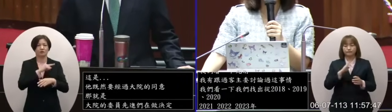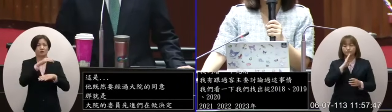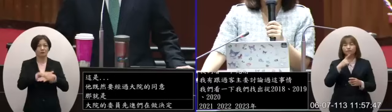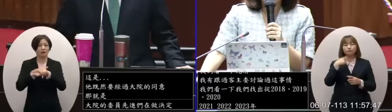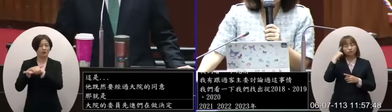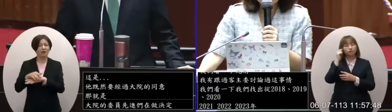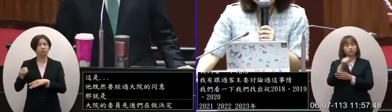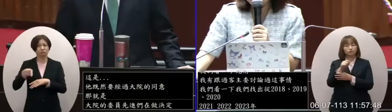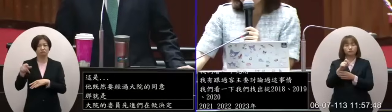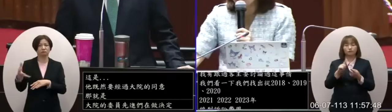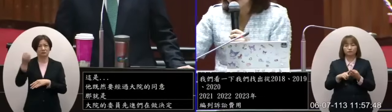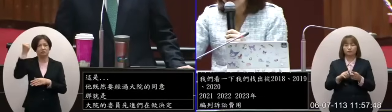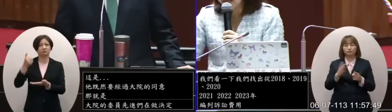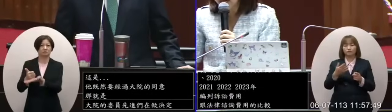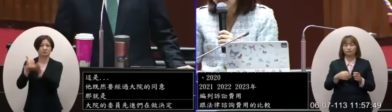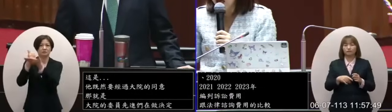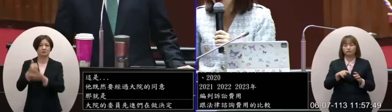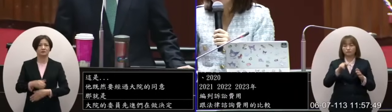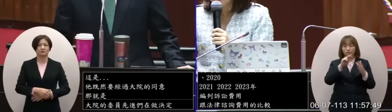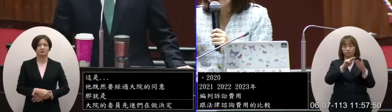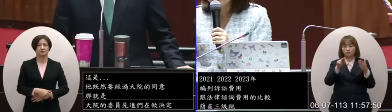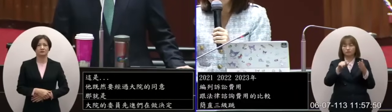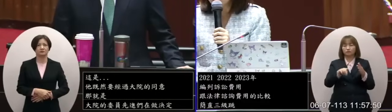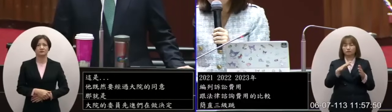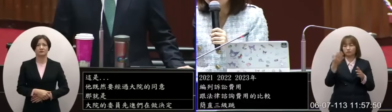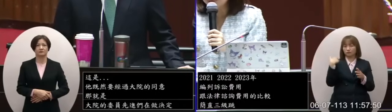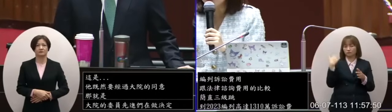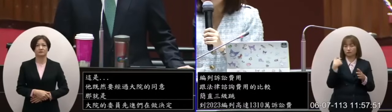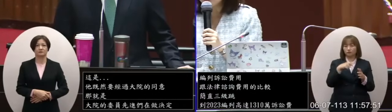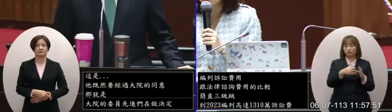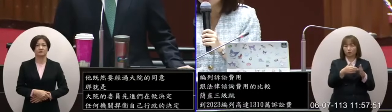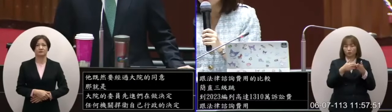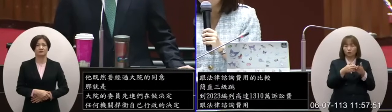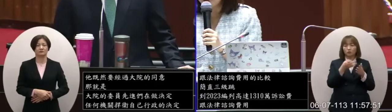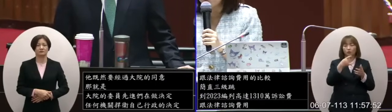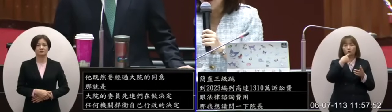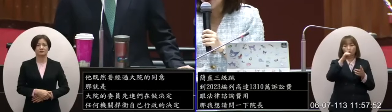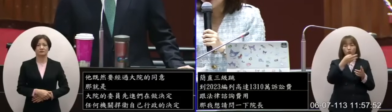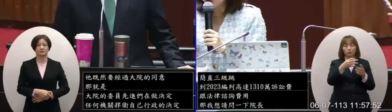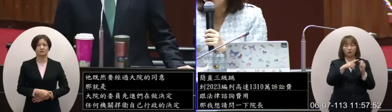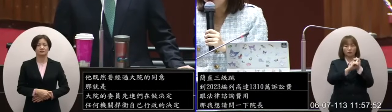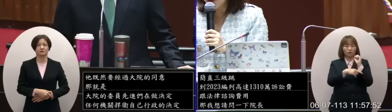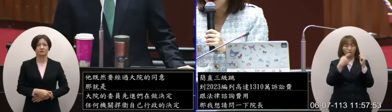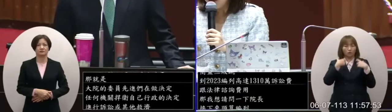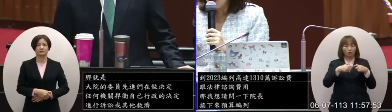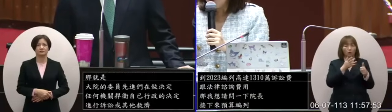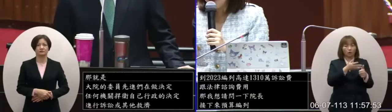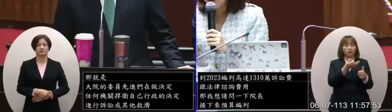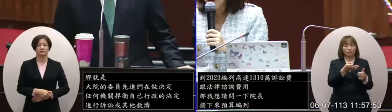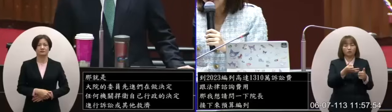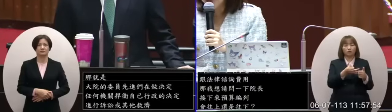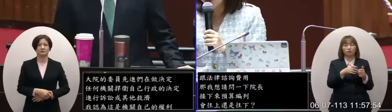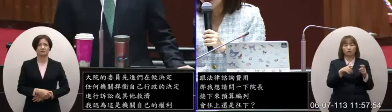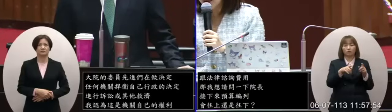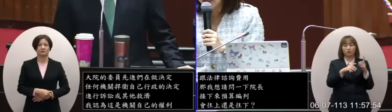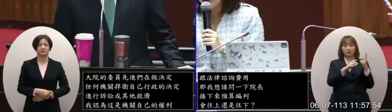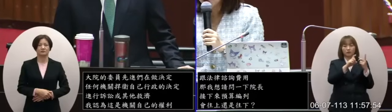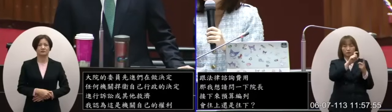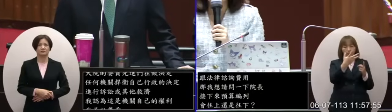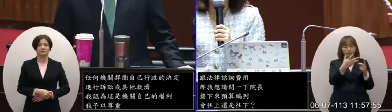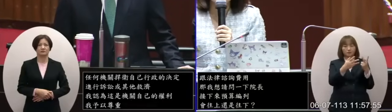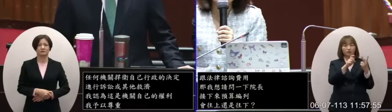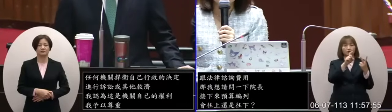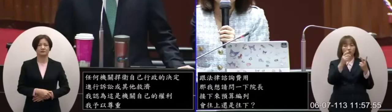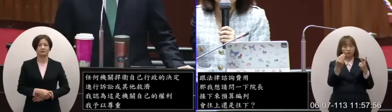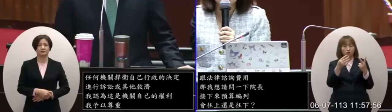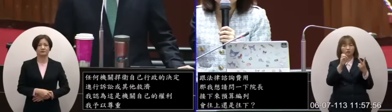我同意，我同意。但是呢，你可以看到，以前我们需要的诉讼费跟法律咨询费用，2018、2019、2020，